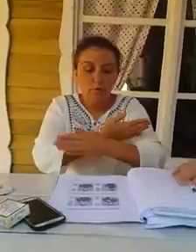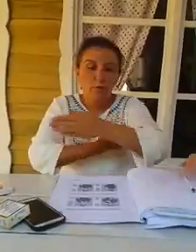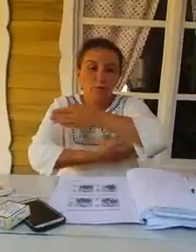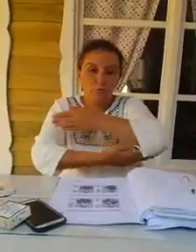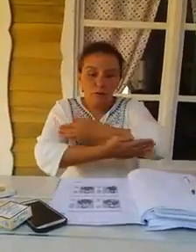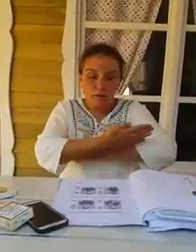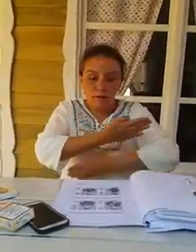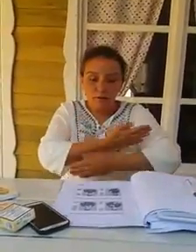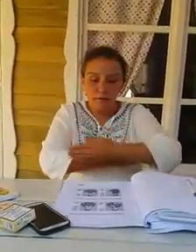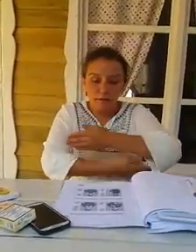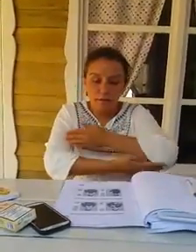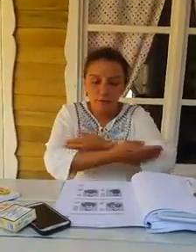Yorulmak.